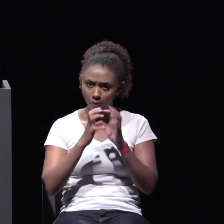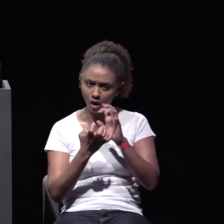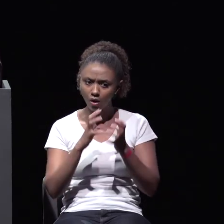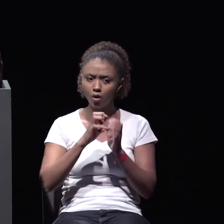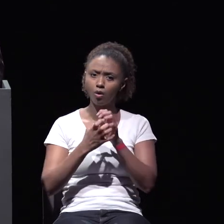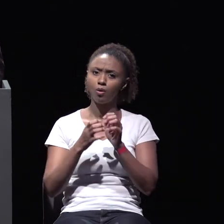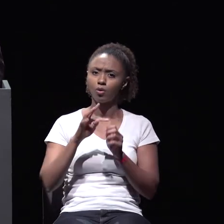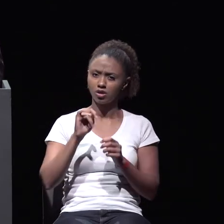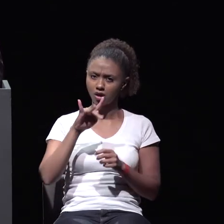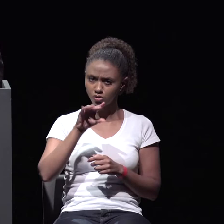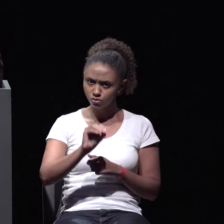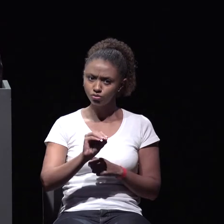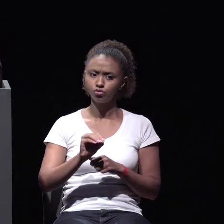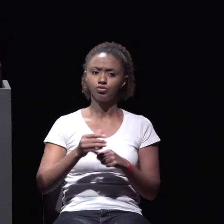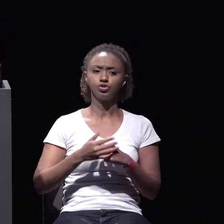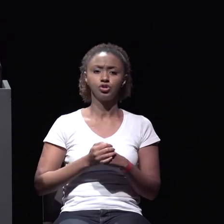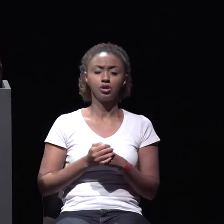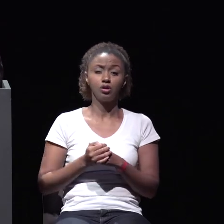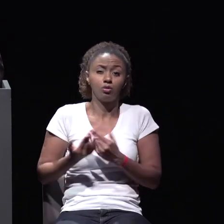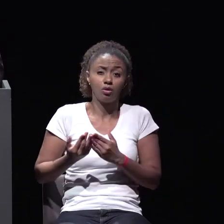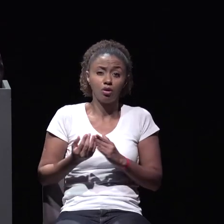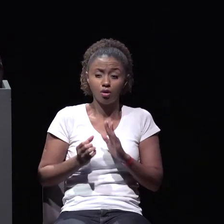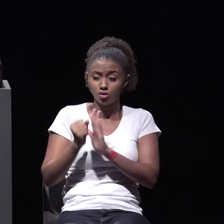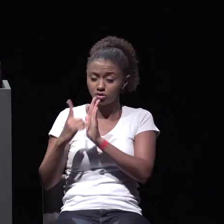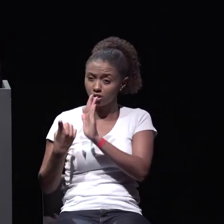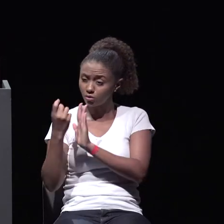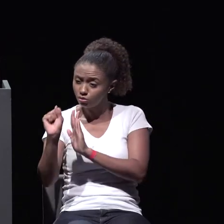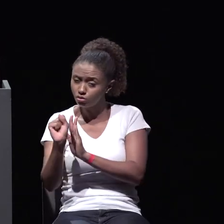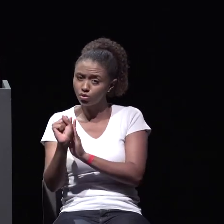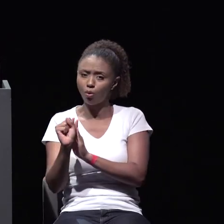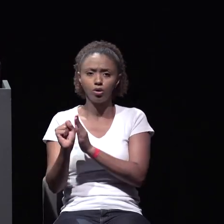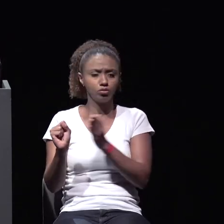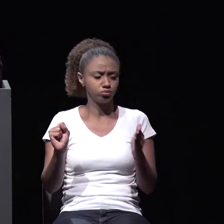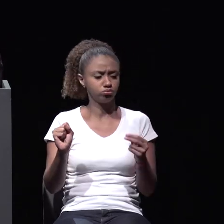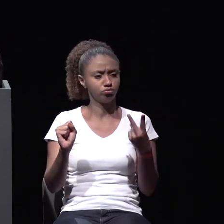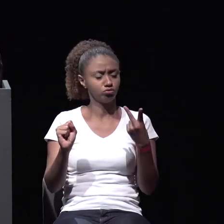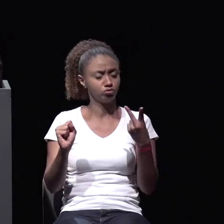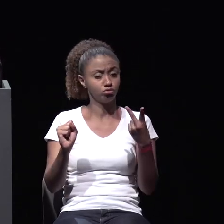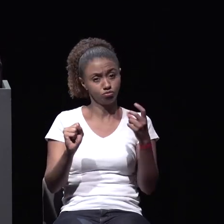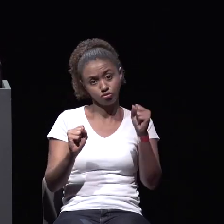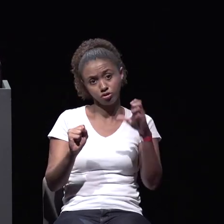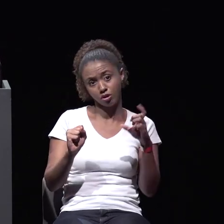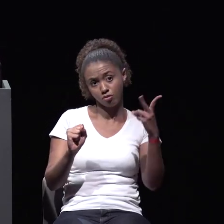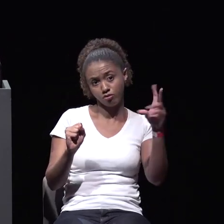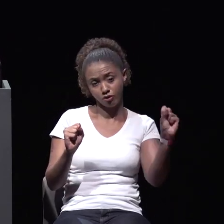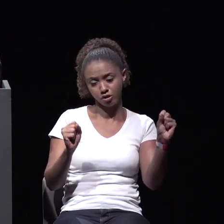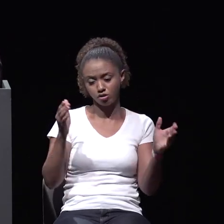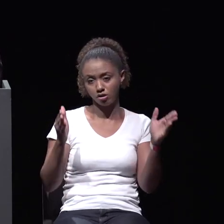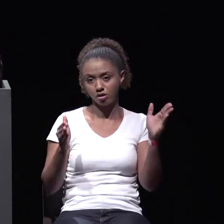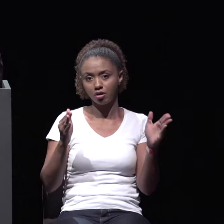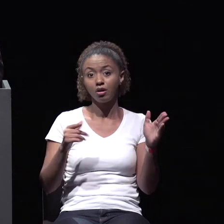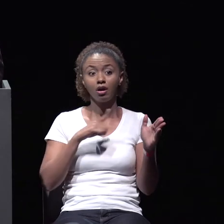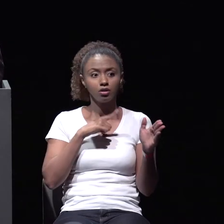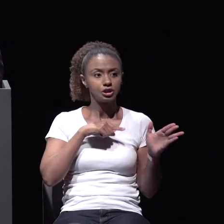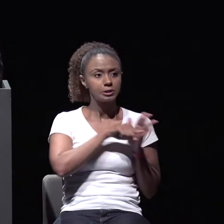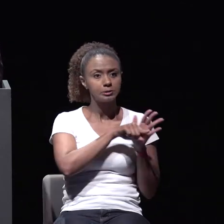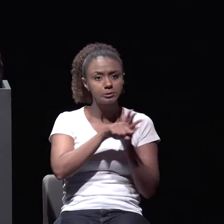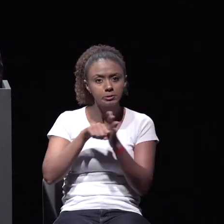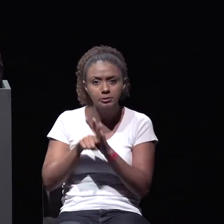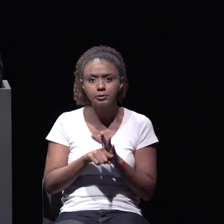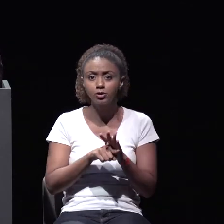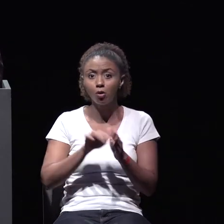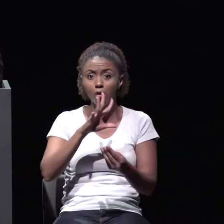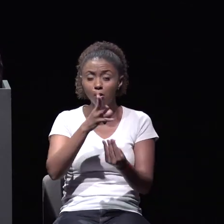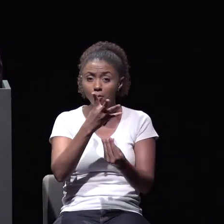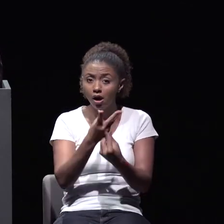é como a tanto no século 18 como no século 20 o que se procurava era uma síntese local uma arte